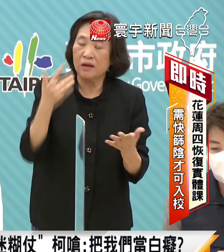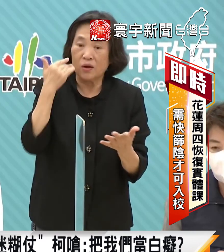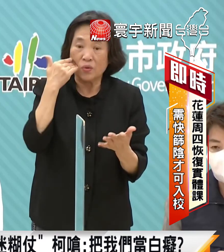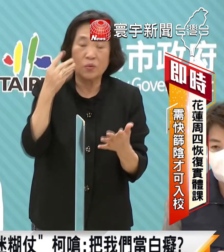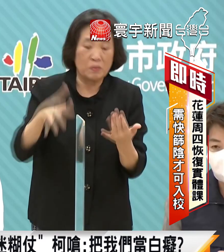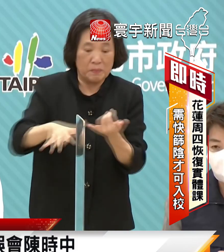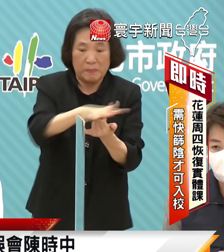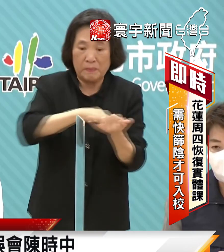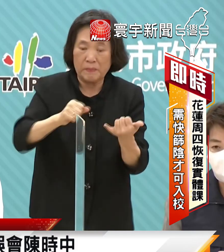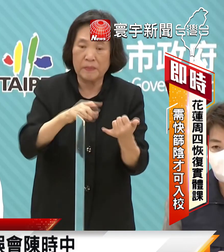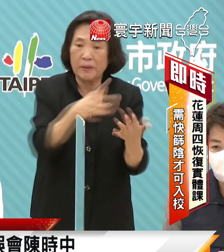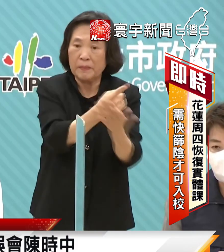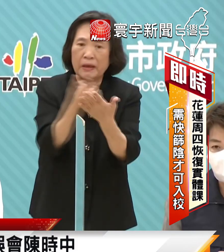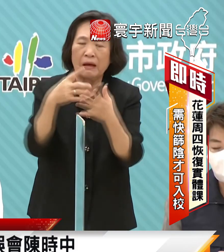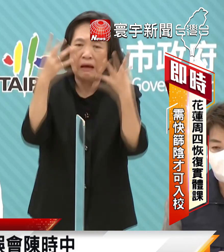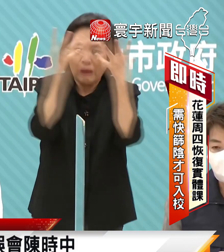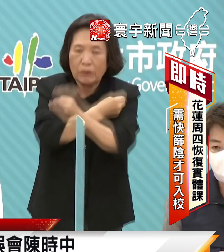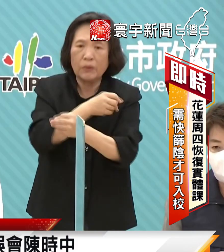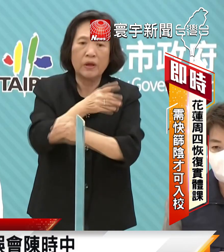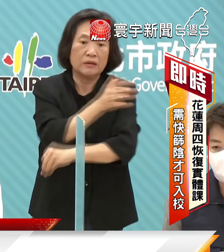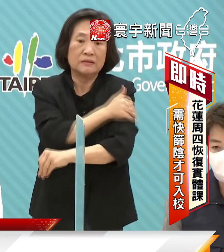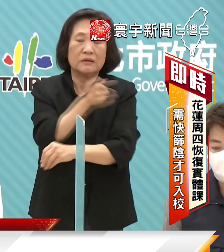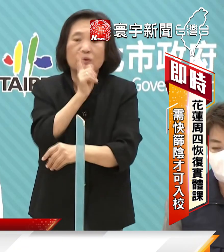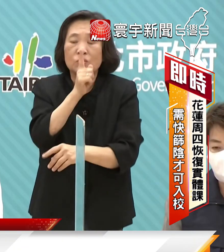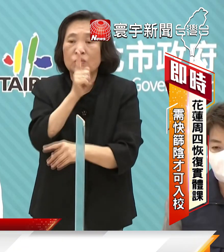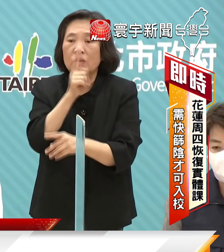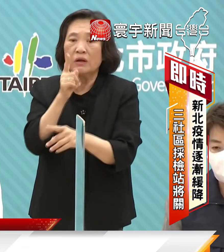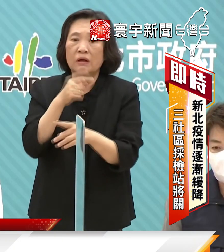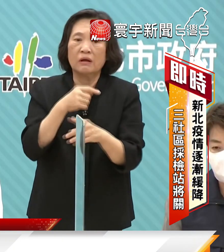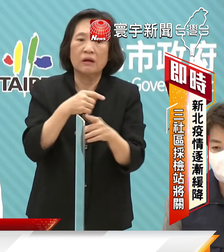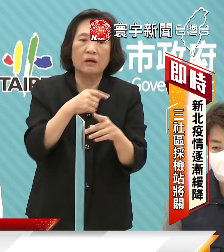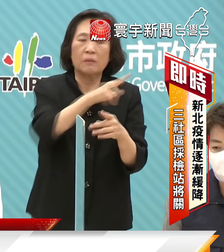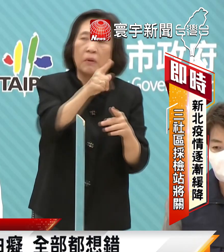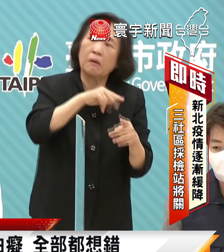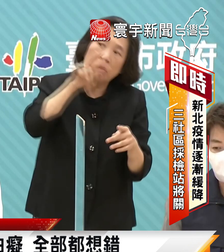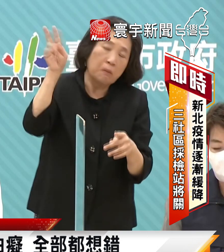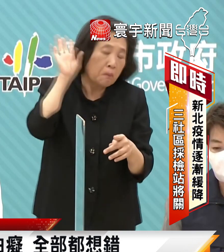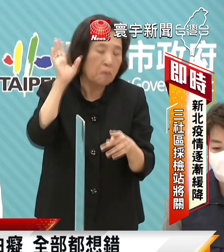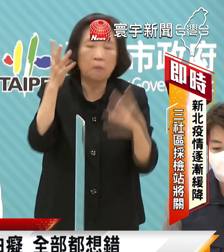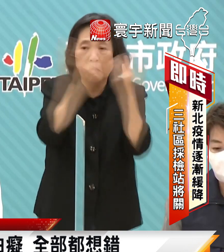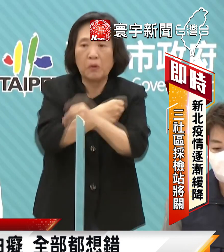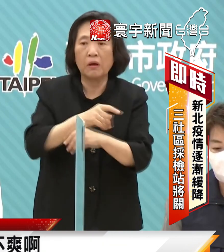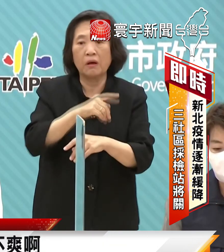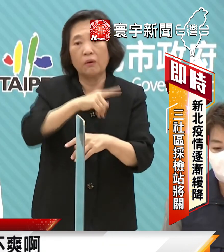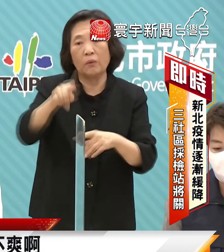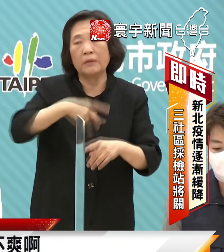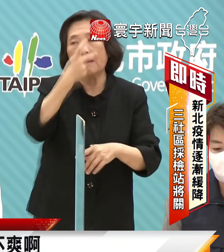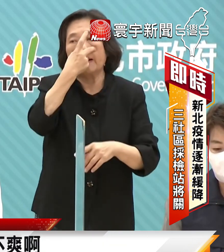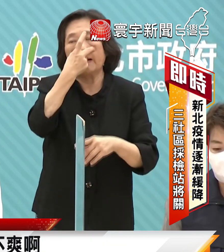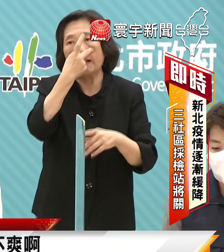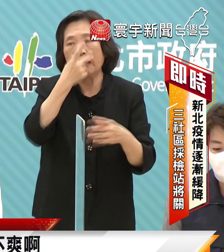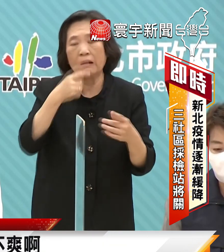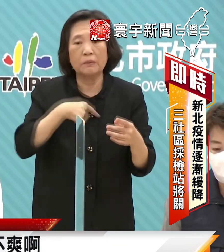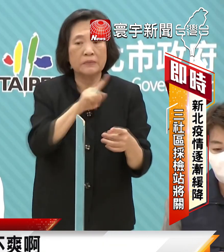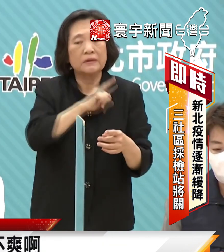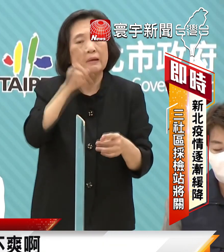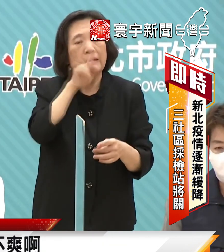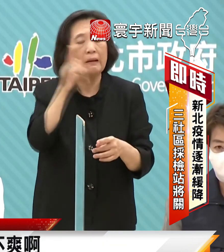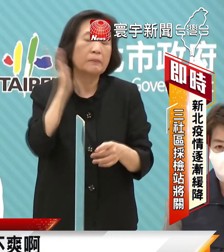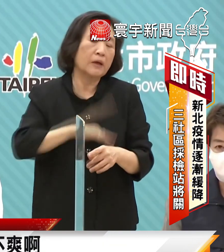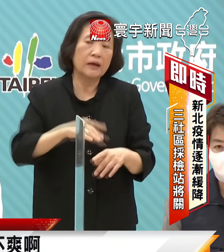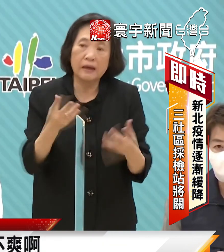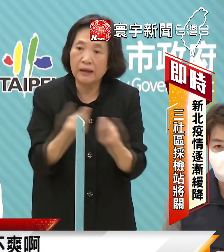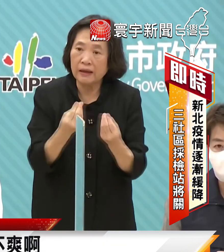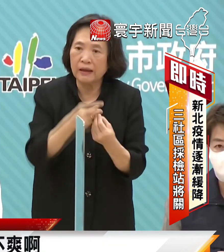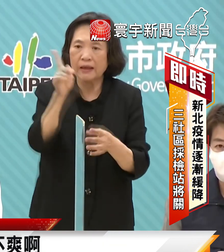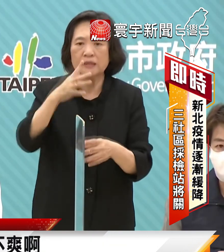如果全台湾都误会陈时中，他讲的是对的，那、我们这些都是白痴，全部都想错了，当然大家听